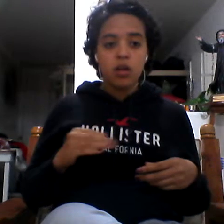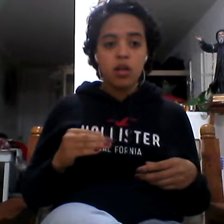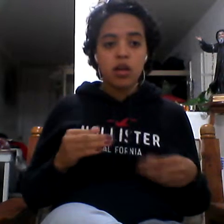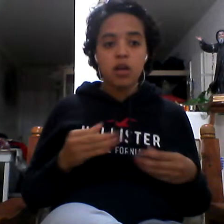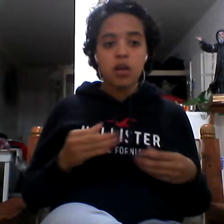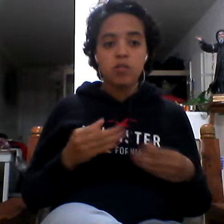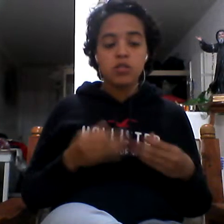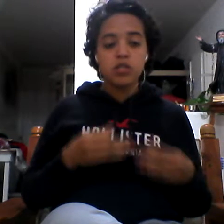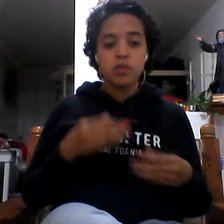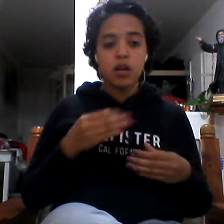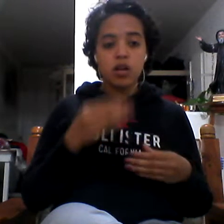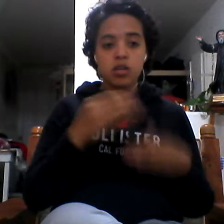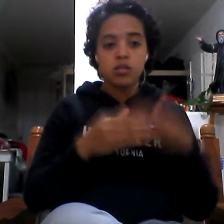ya que hay muchas barreras.